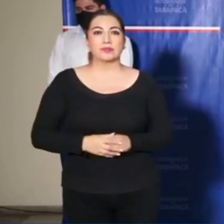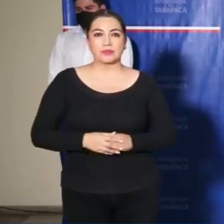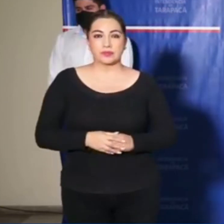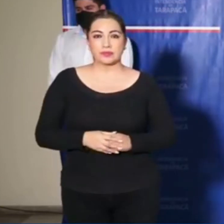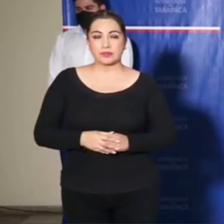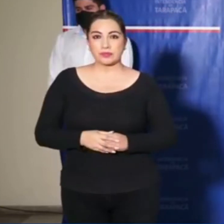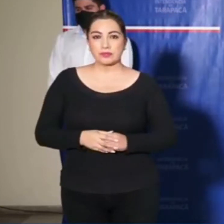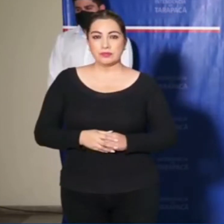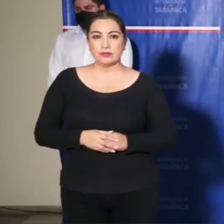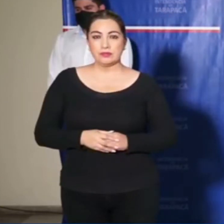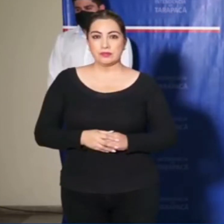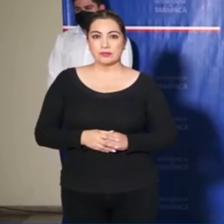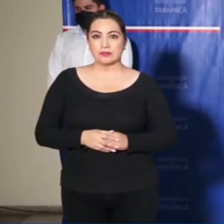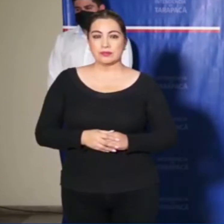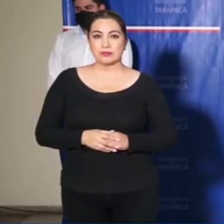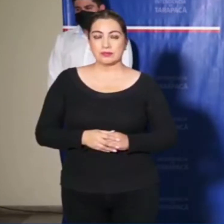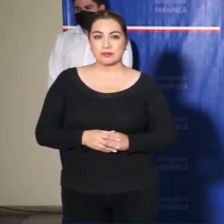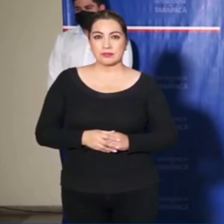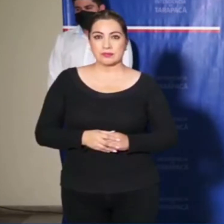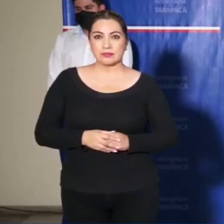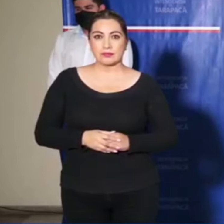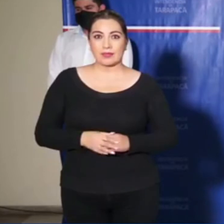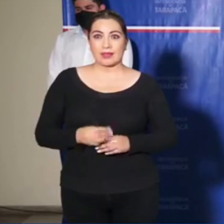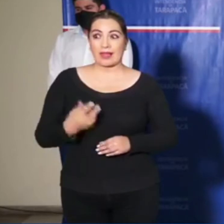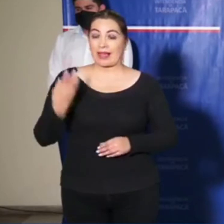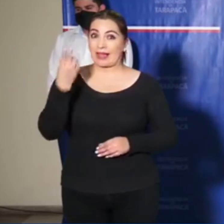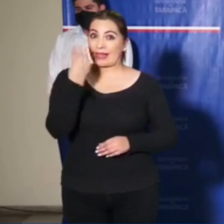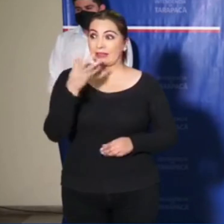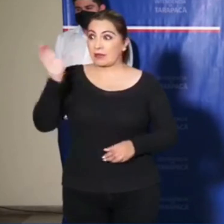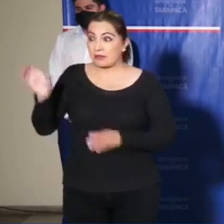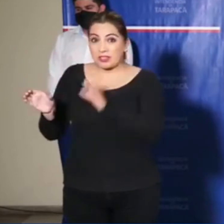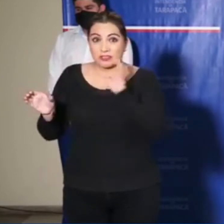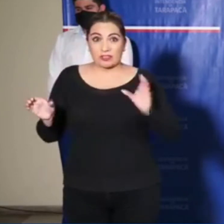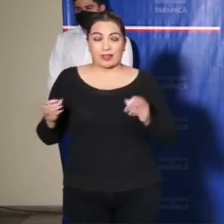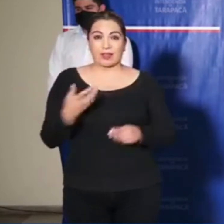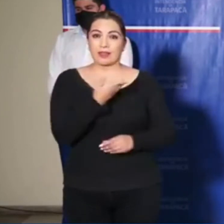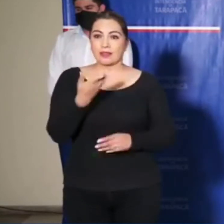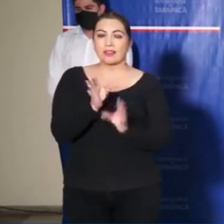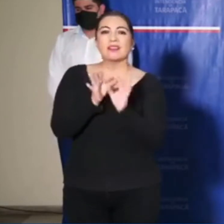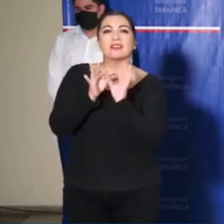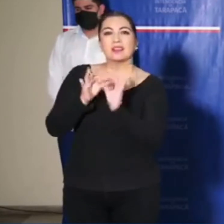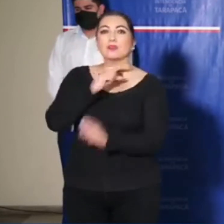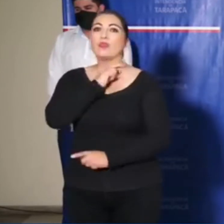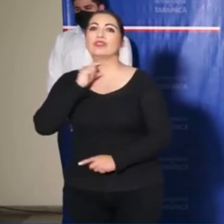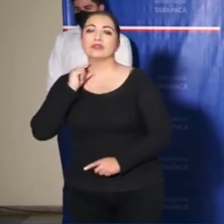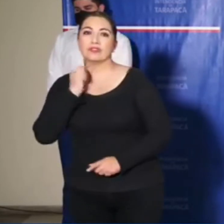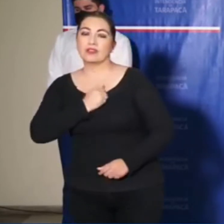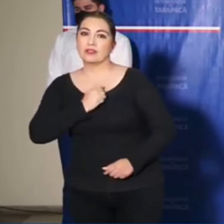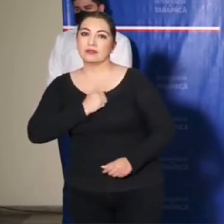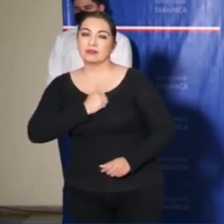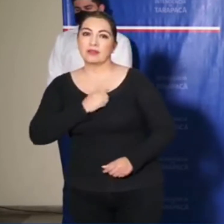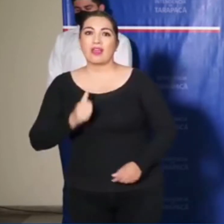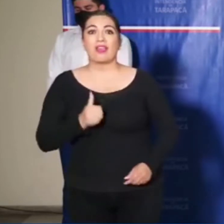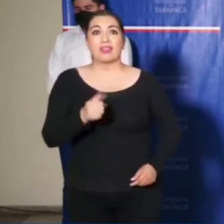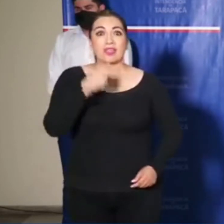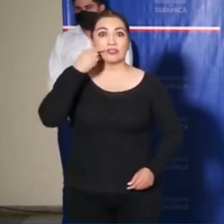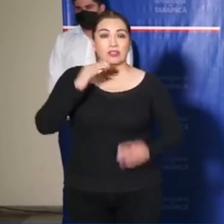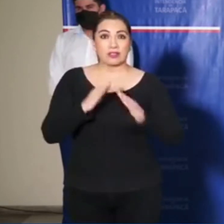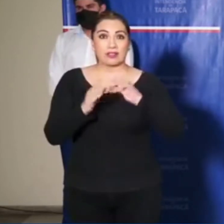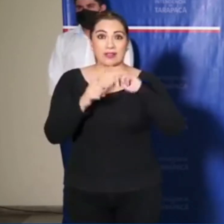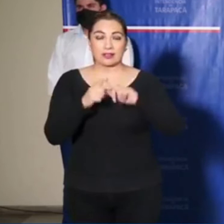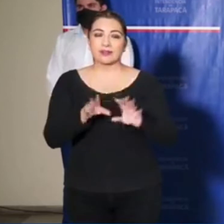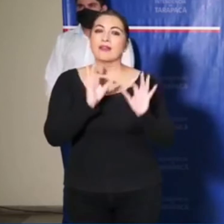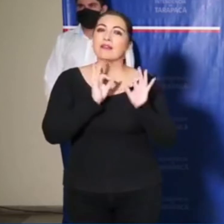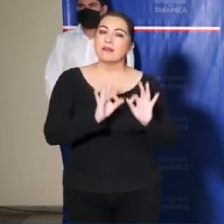quiero agradecerles en nombre de todos los fieles, a Monseñor, al rector del santuario, y